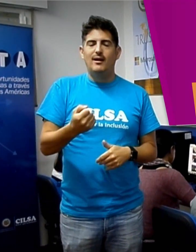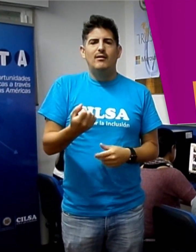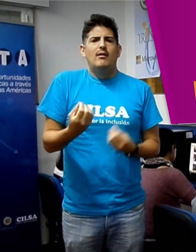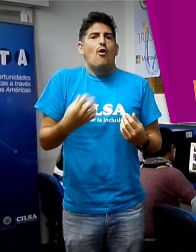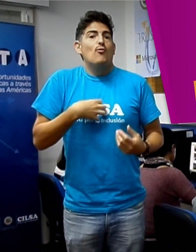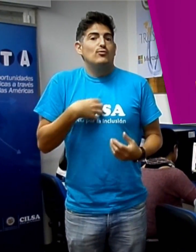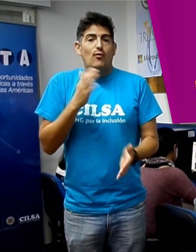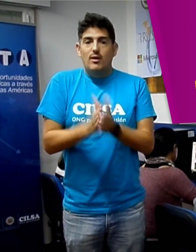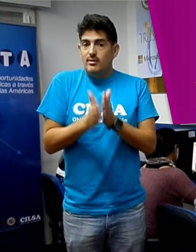Poeta Youth Spark